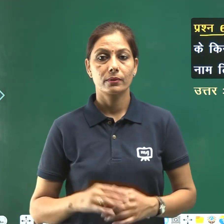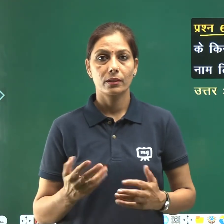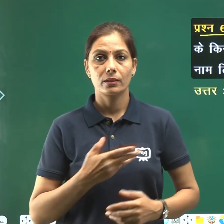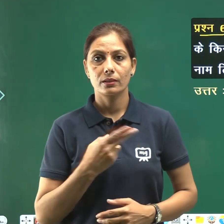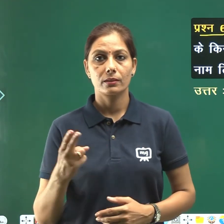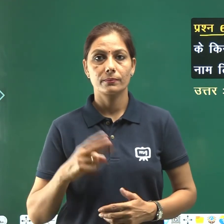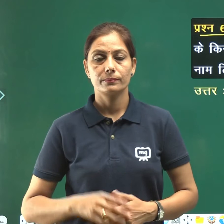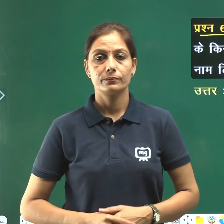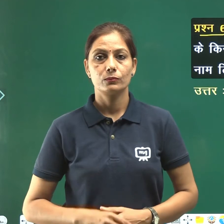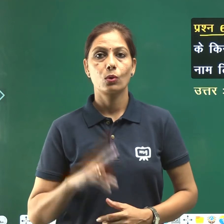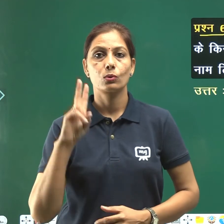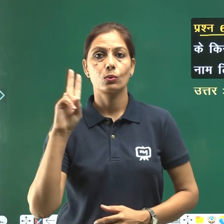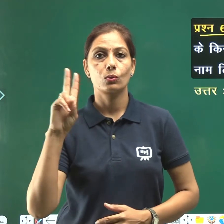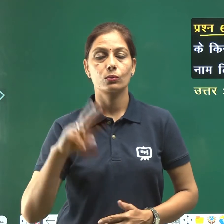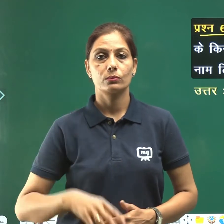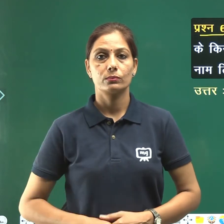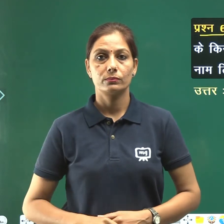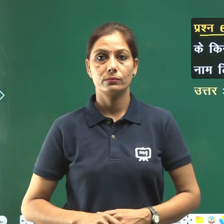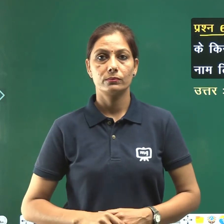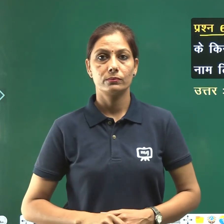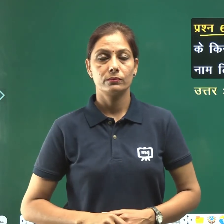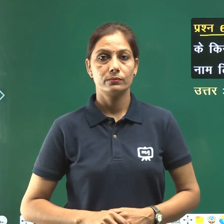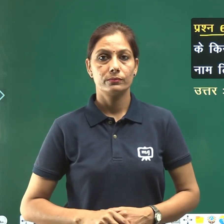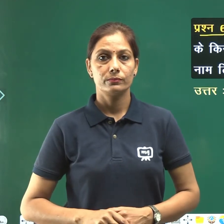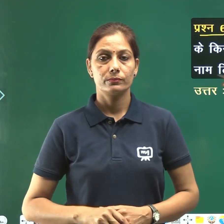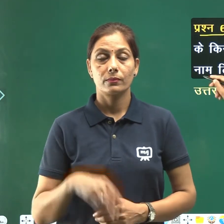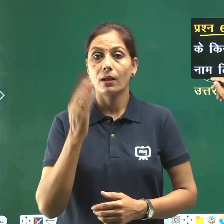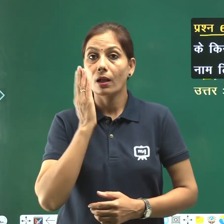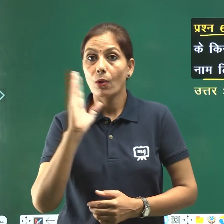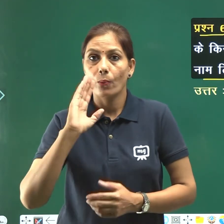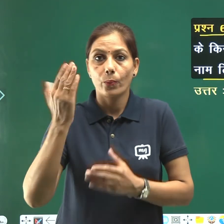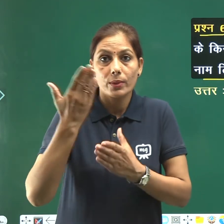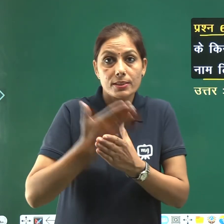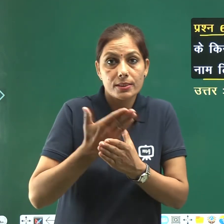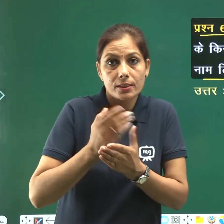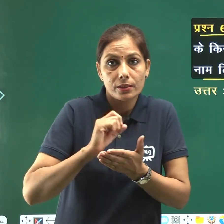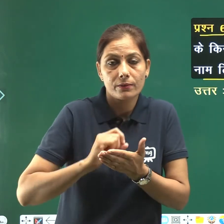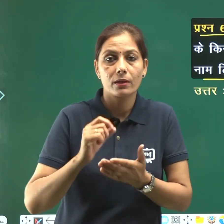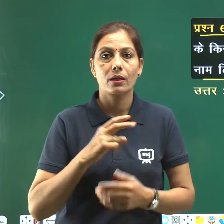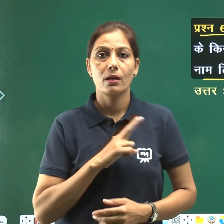किन्हीं 2 काव्य संग्रहों के नाम लिखो।